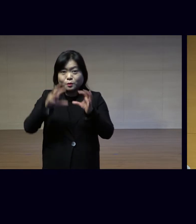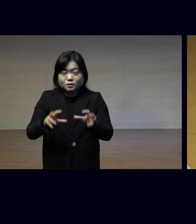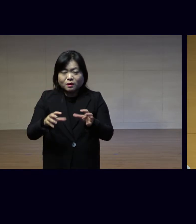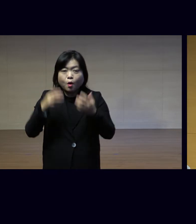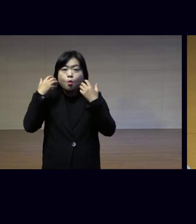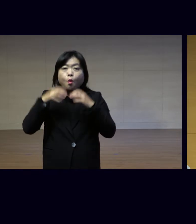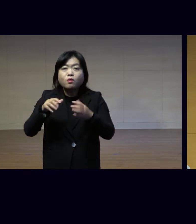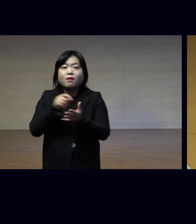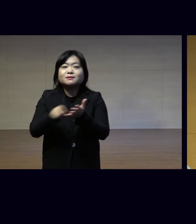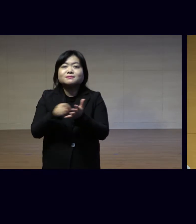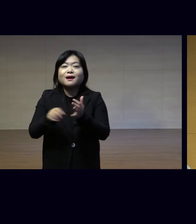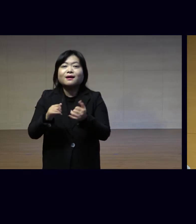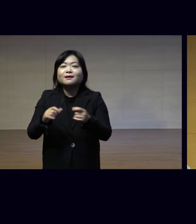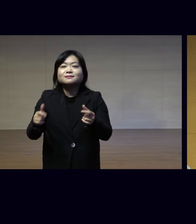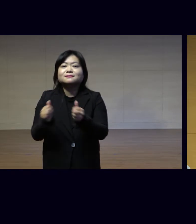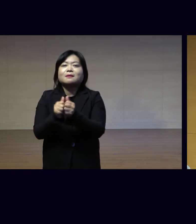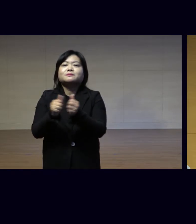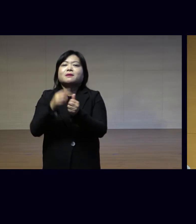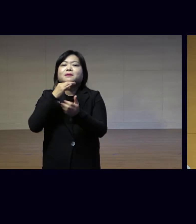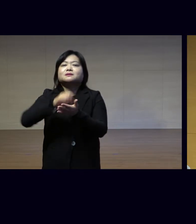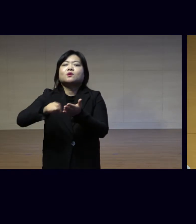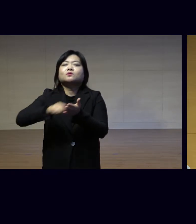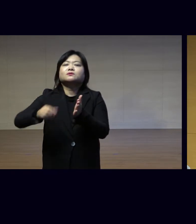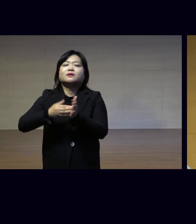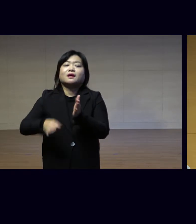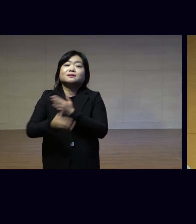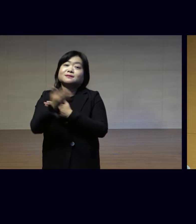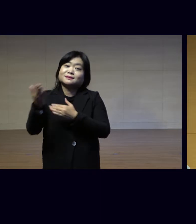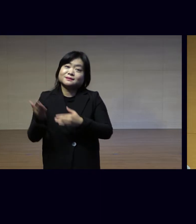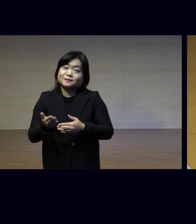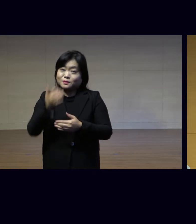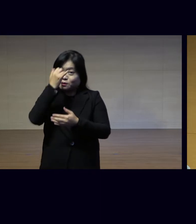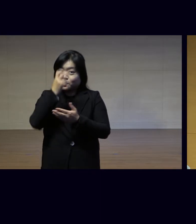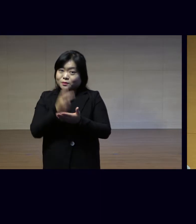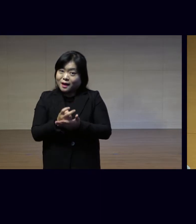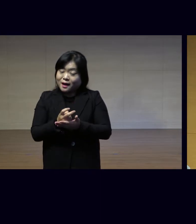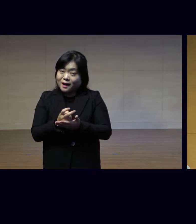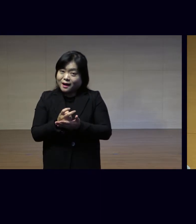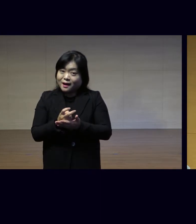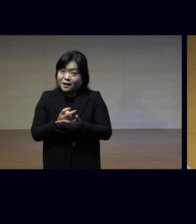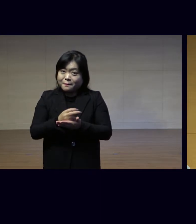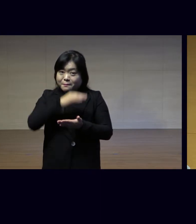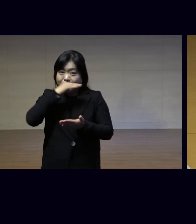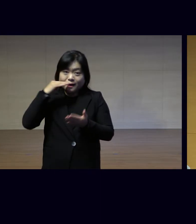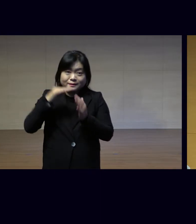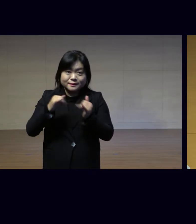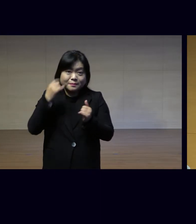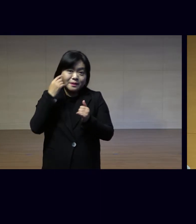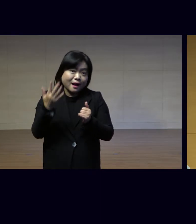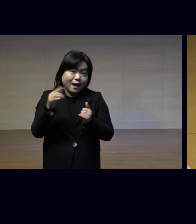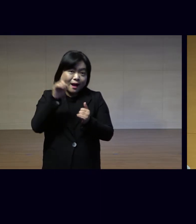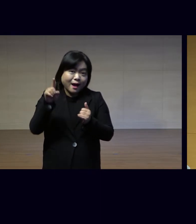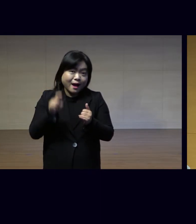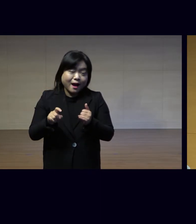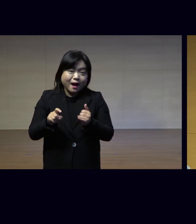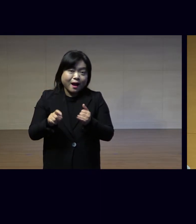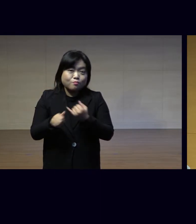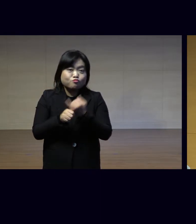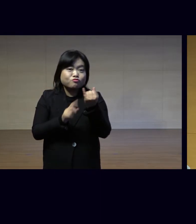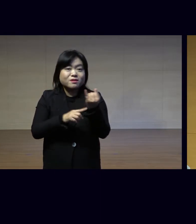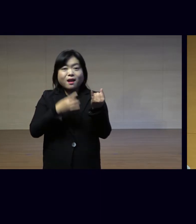고려시대의 작가들은 다 남자인데 그들의 삶은 도덕군자 성인이었는가? 그들은 조강지처 하나만 바라보고